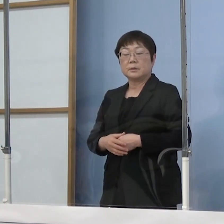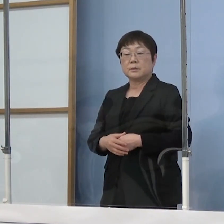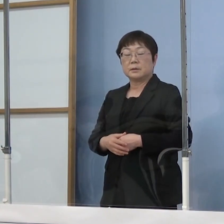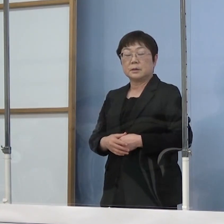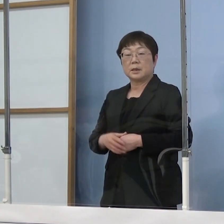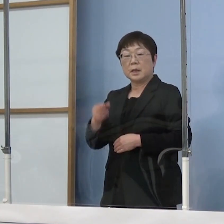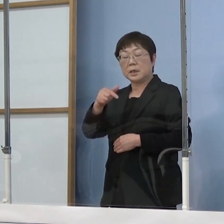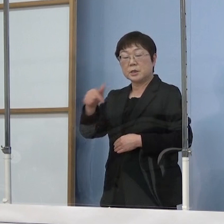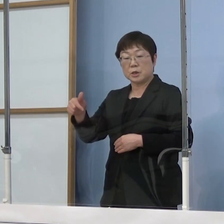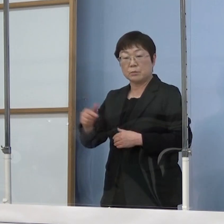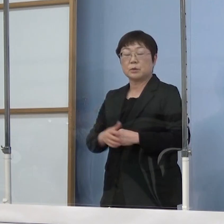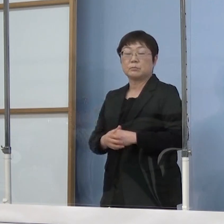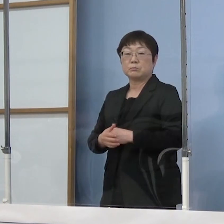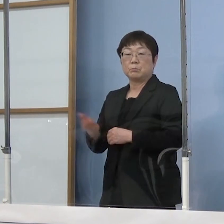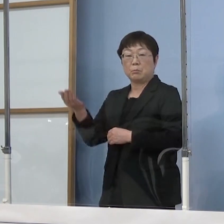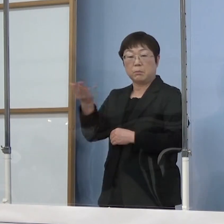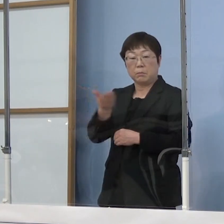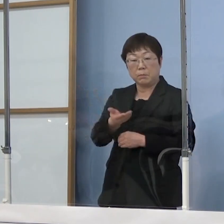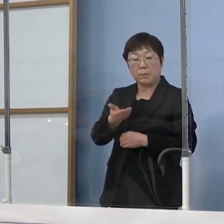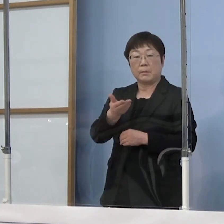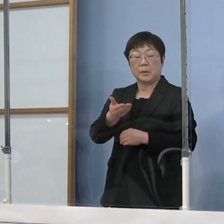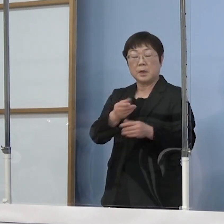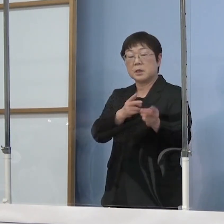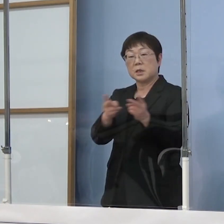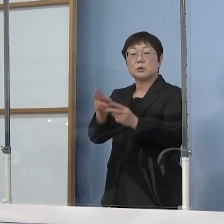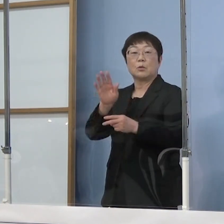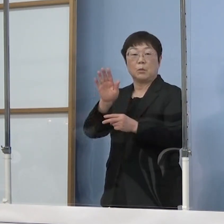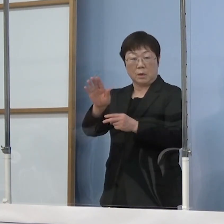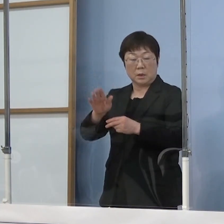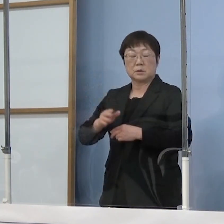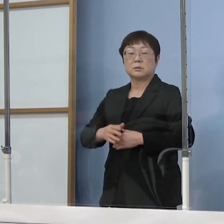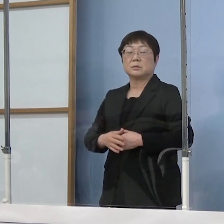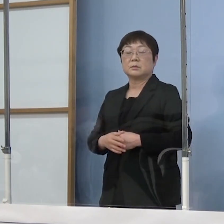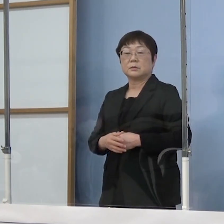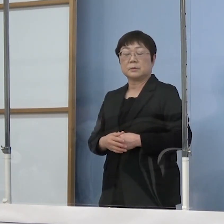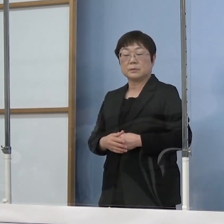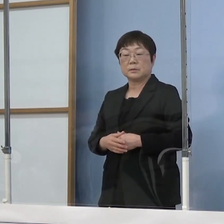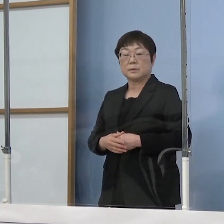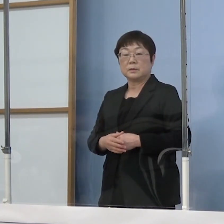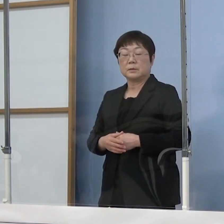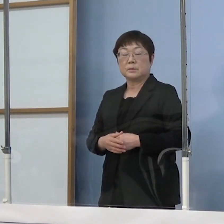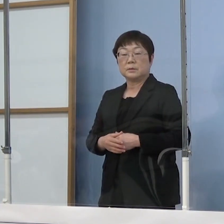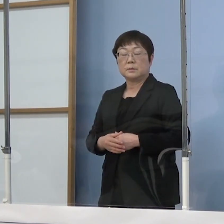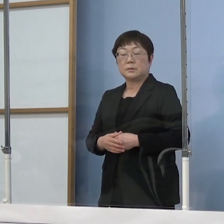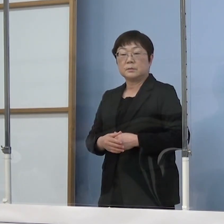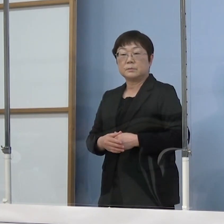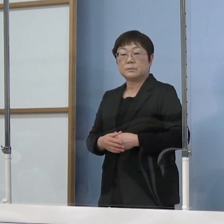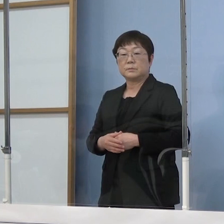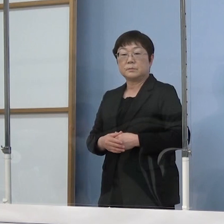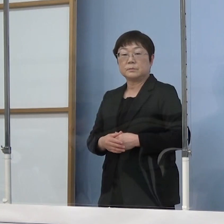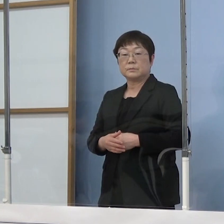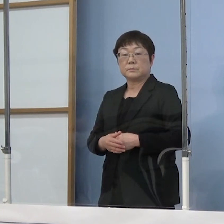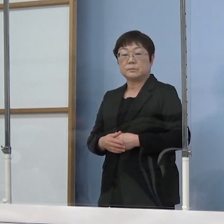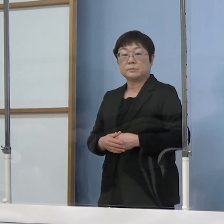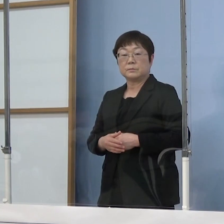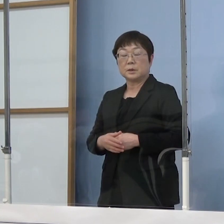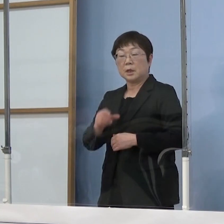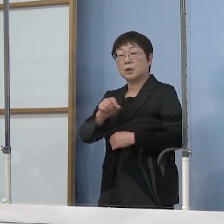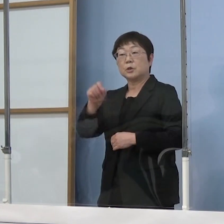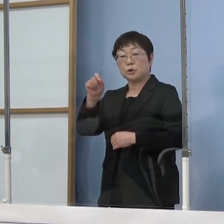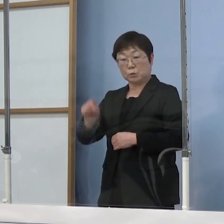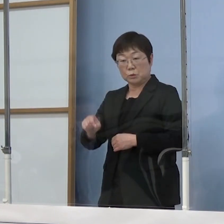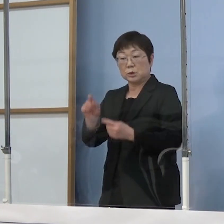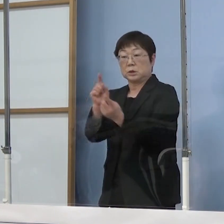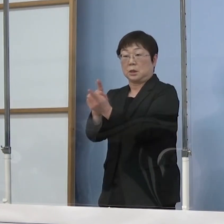一部スライド制になるという話はすでにさせていただいたかと思いますので、まあ、そうした点、まあ、十分にそれ